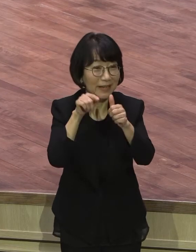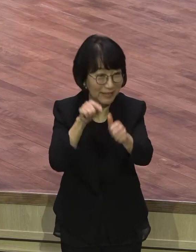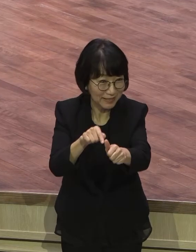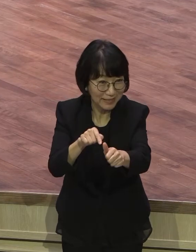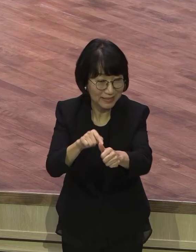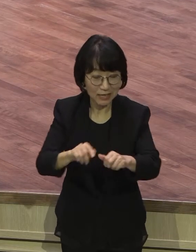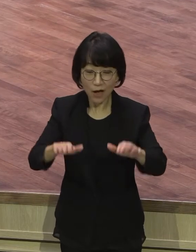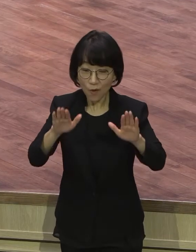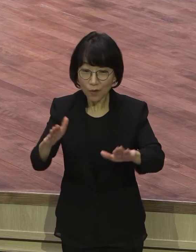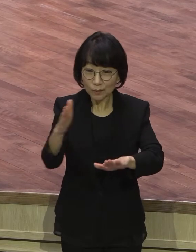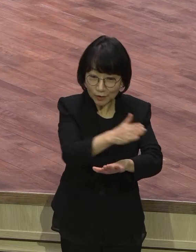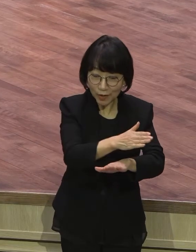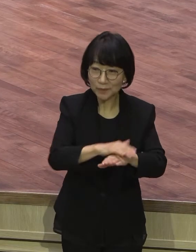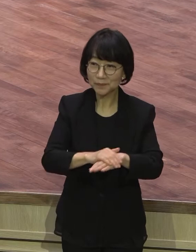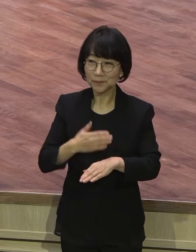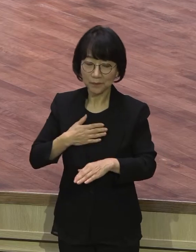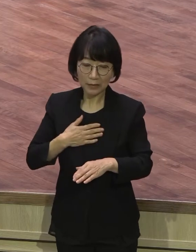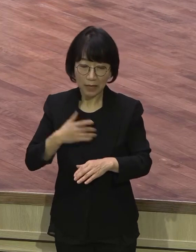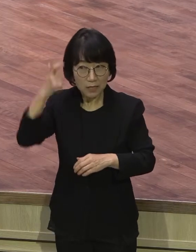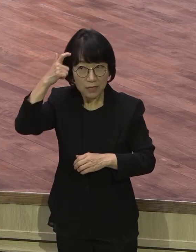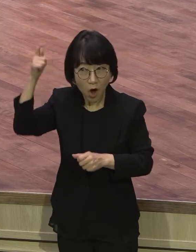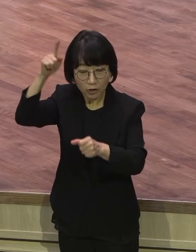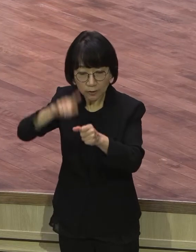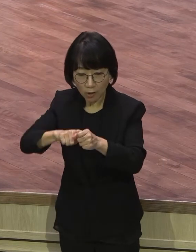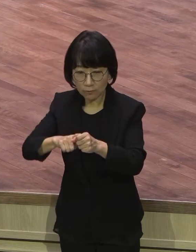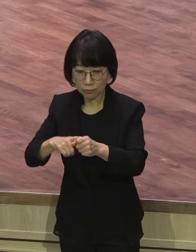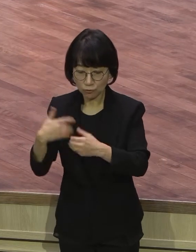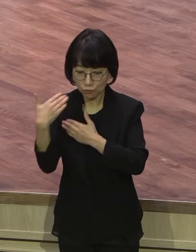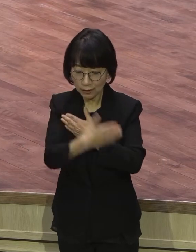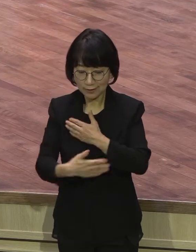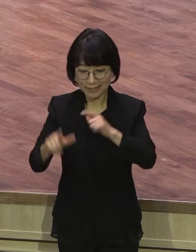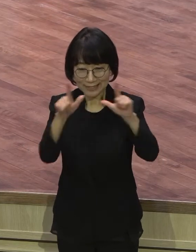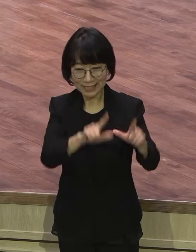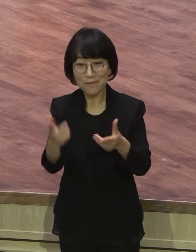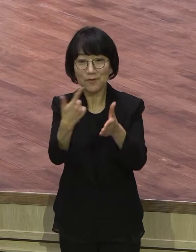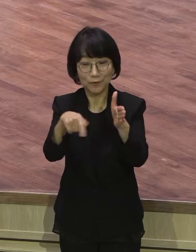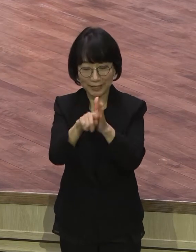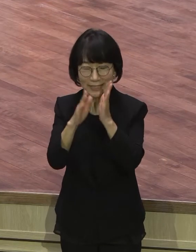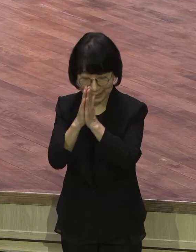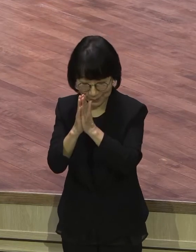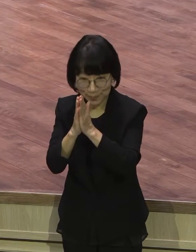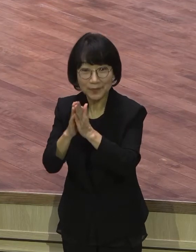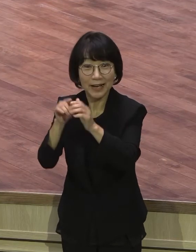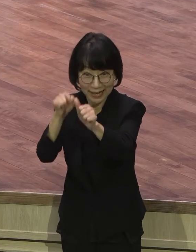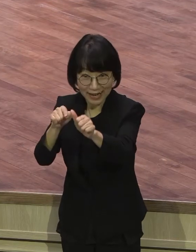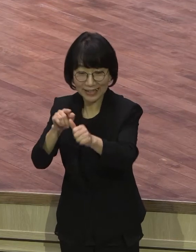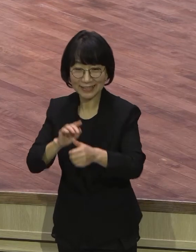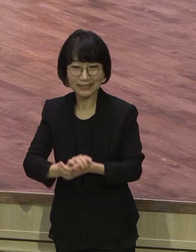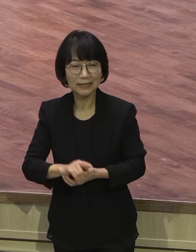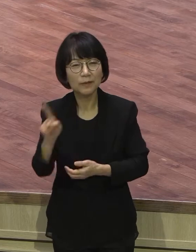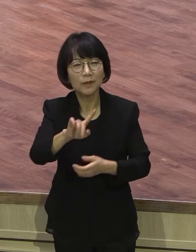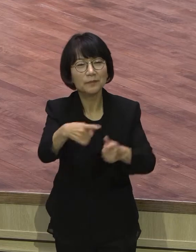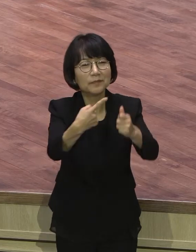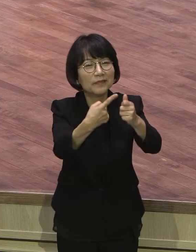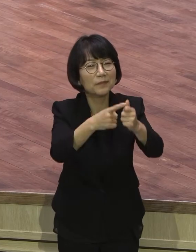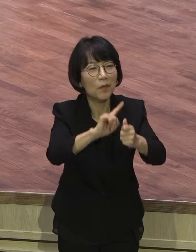이제부터는 하나님의 자녀 된 우리가 영육간의 삶의 활력을 위한 기도를 해라. 삶의 활력을 위한 기도. 그